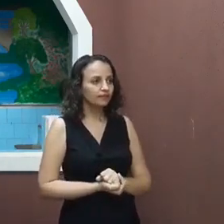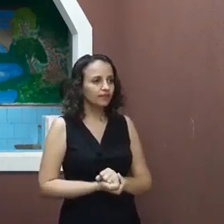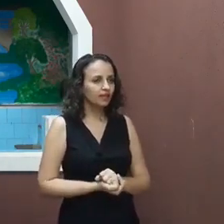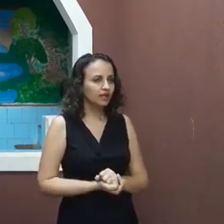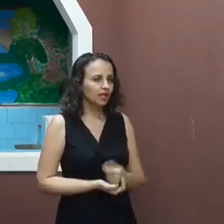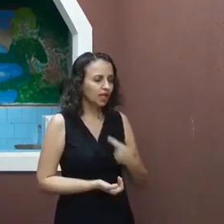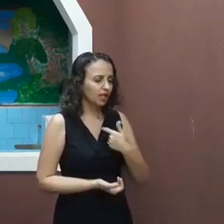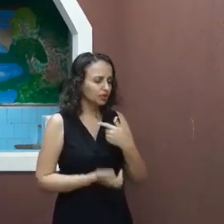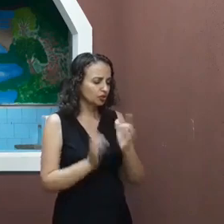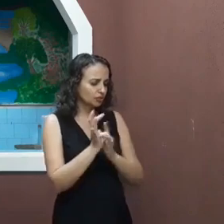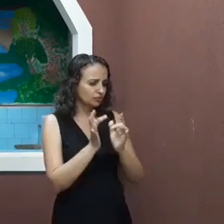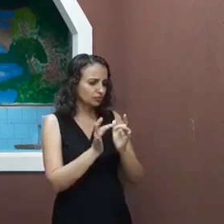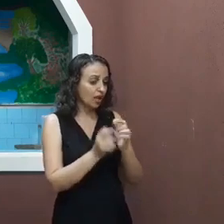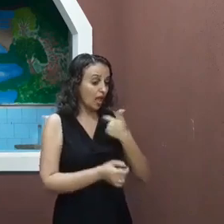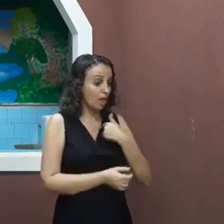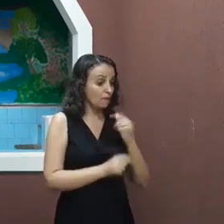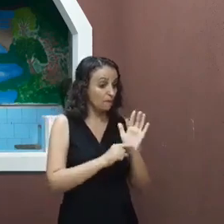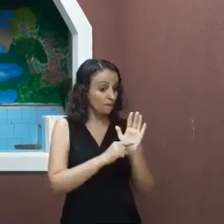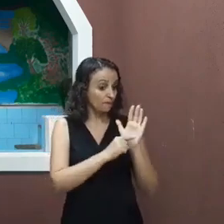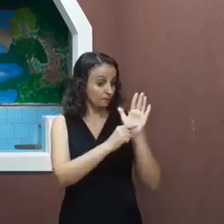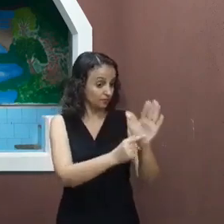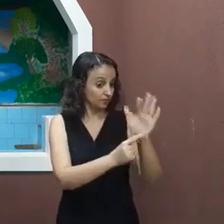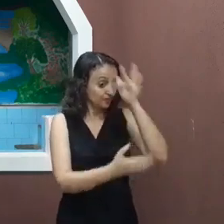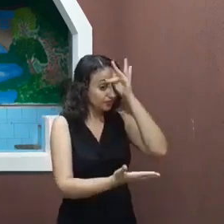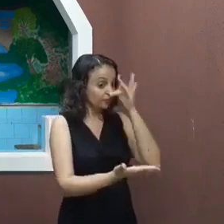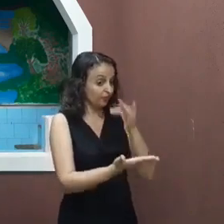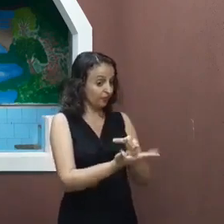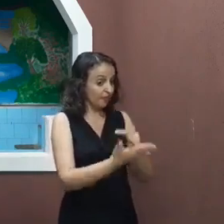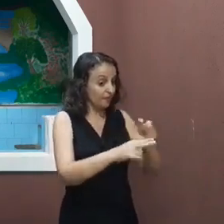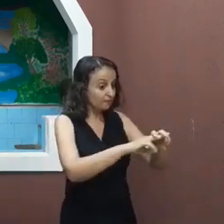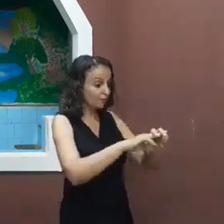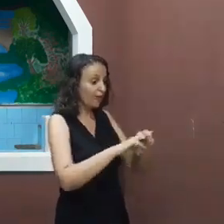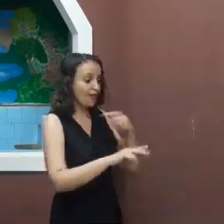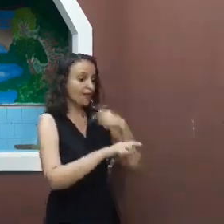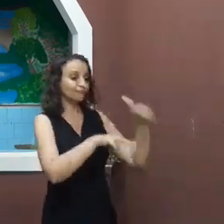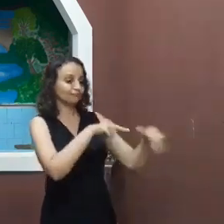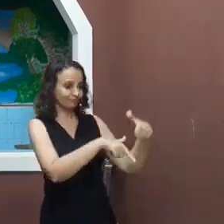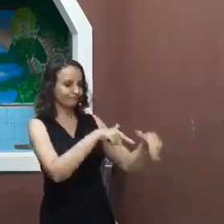eu te mostrarei a minha fé pelas minhas obras. É o desafio.